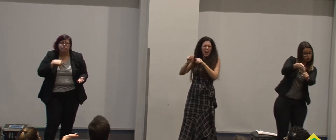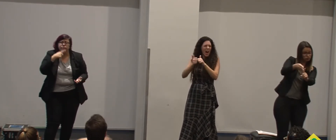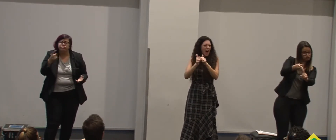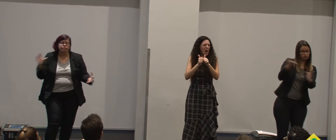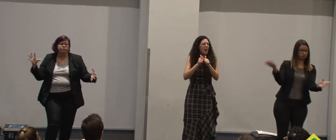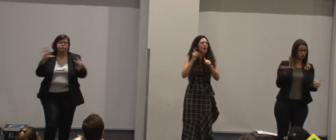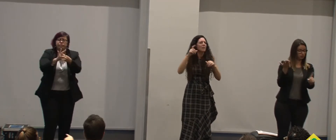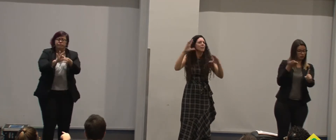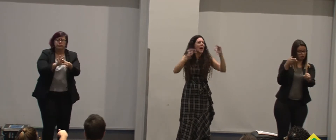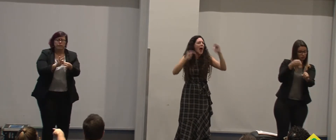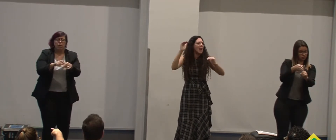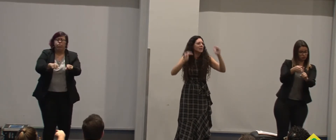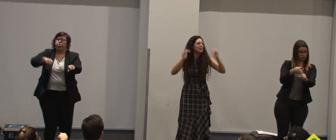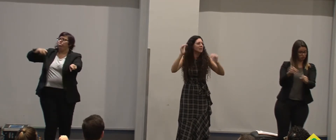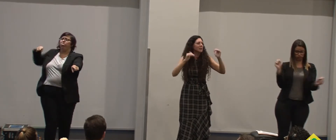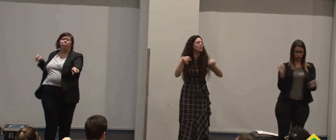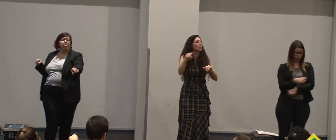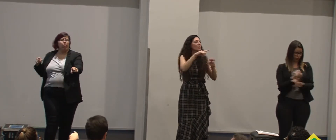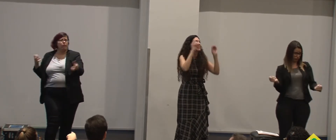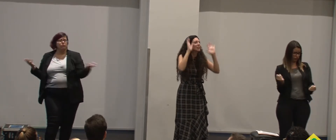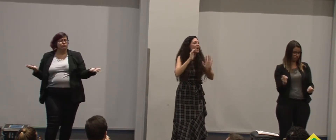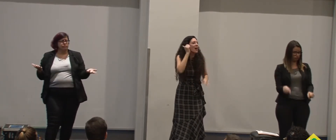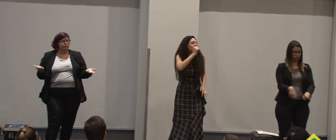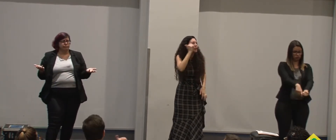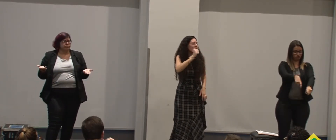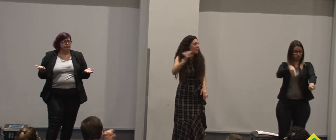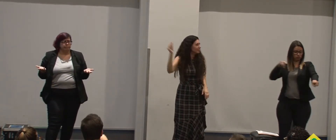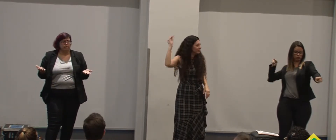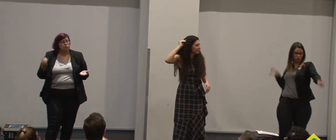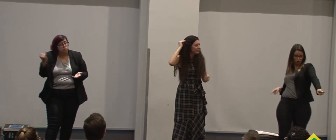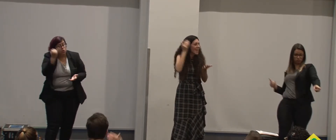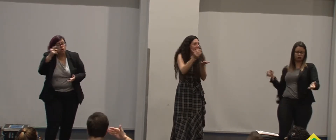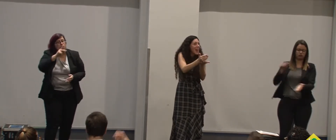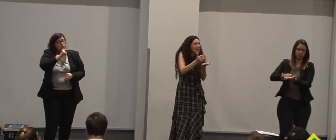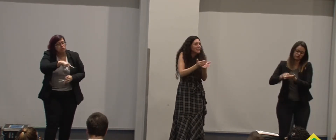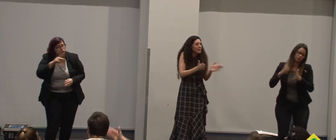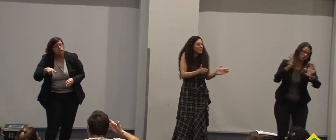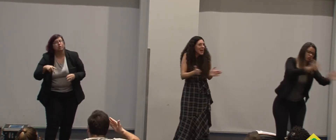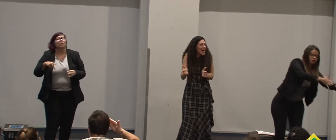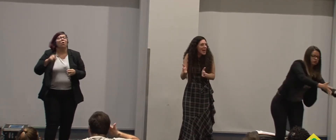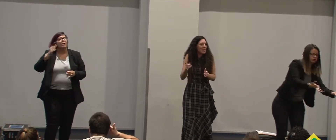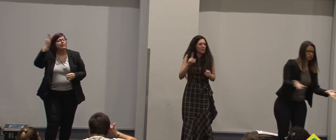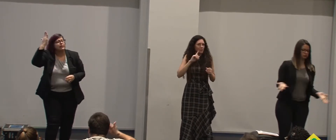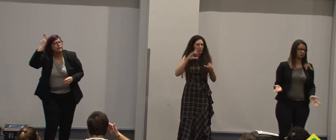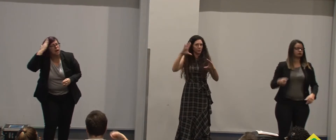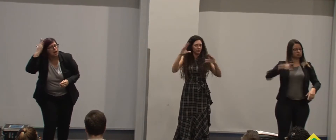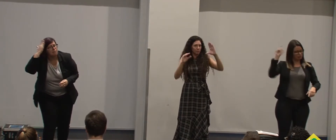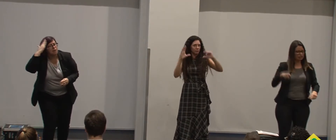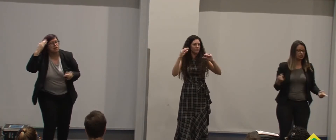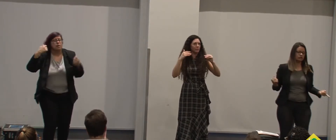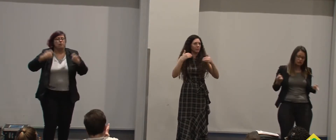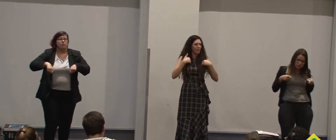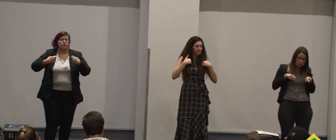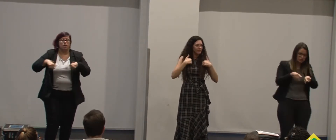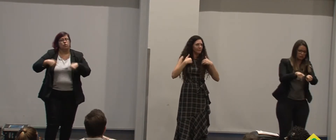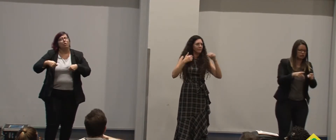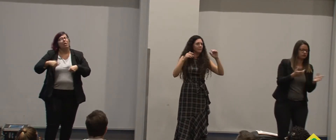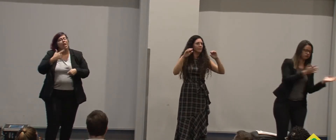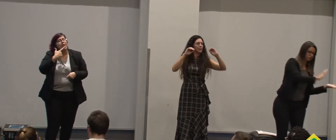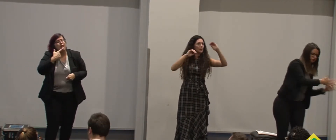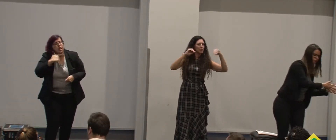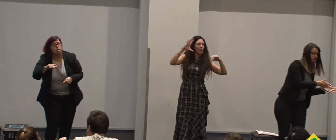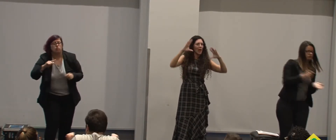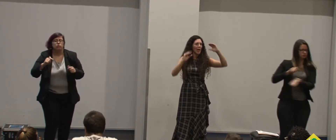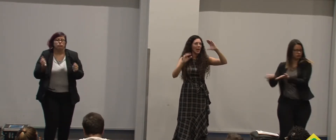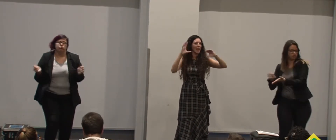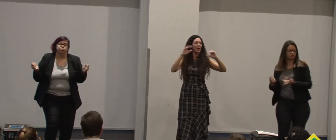achar que o inglês escrito somente vai ser utilizado e nada da língua de sinais, ou que só a língua de sinais vai ser utilizada